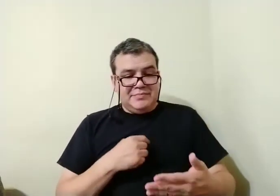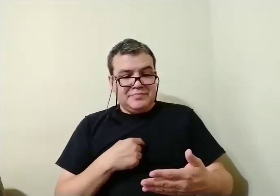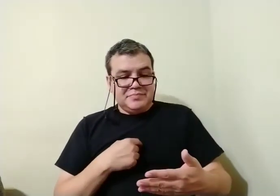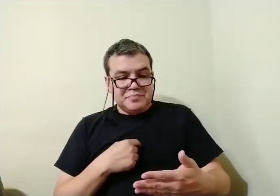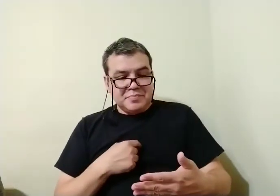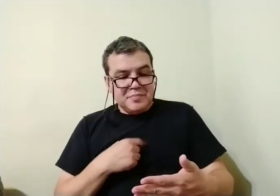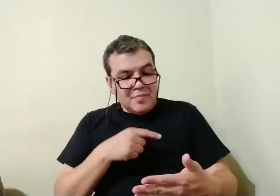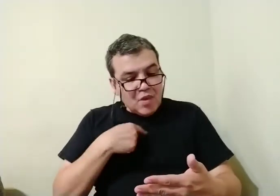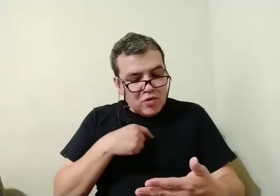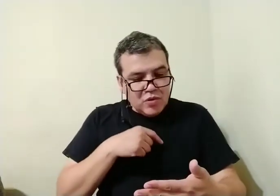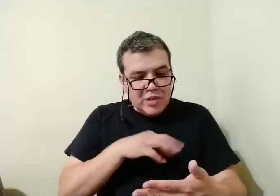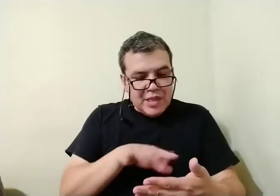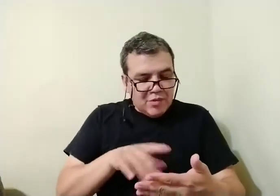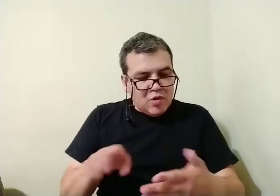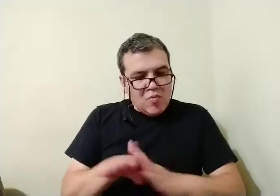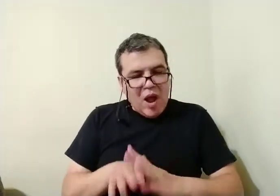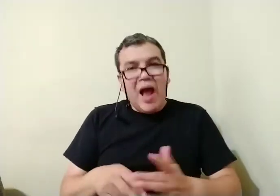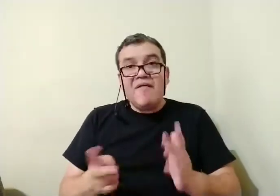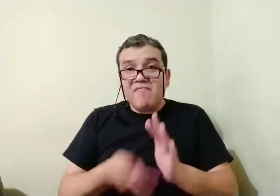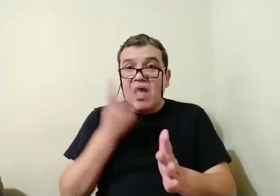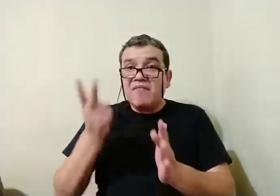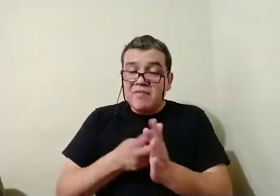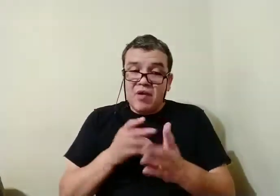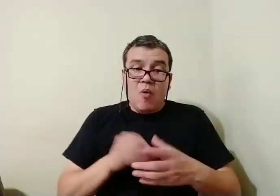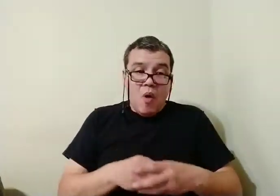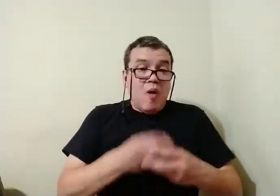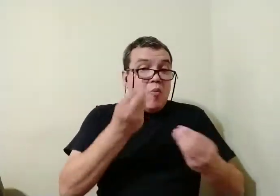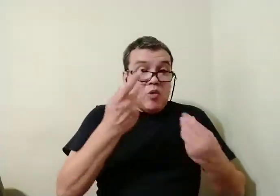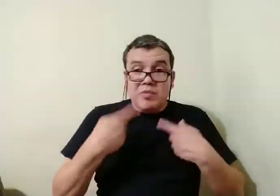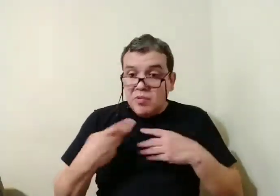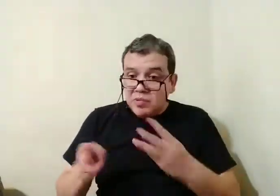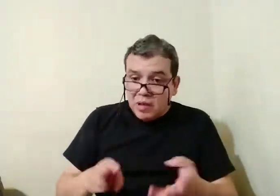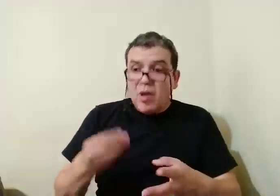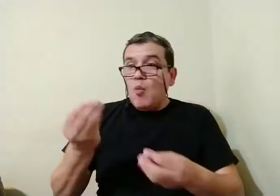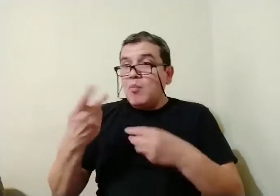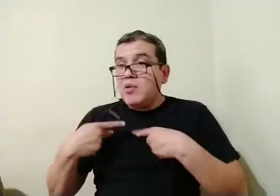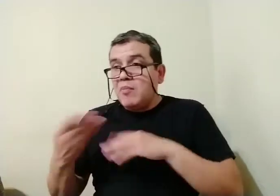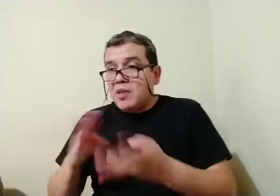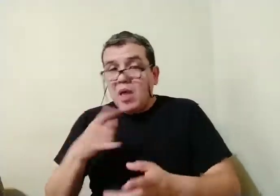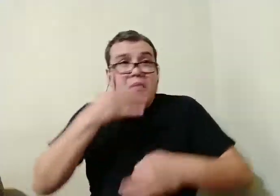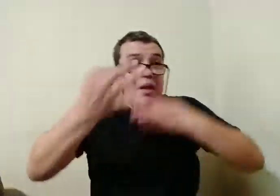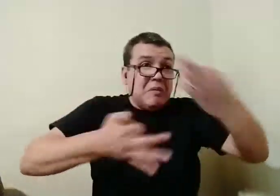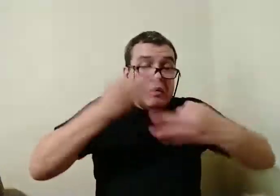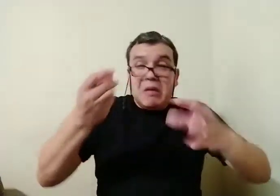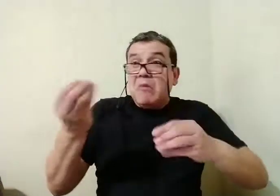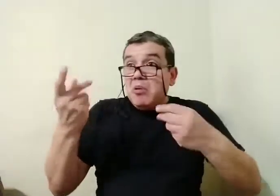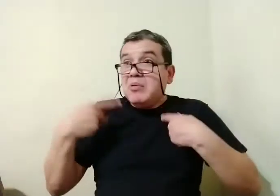hay seres humanos que fueron cautivados por la muerte del Hijo de Dios.